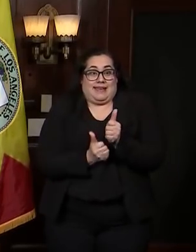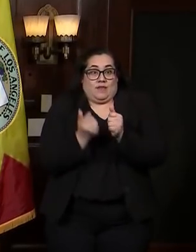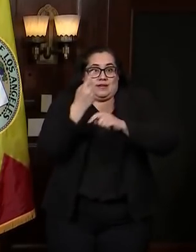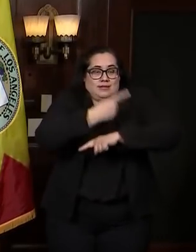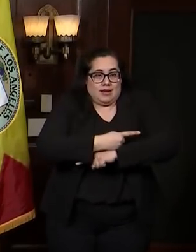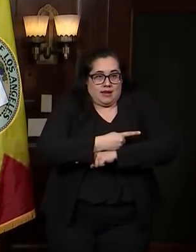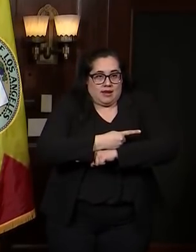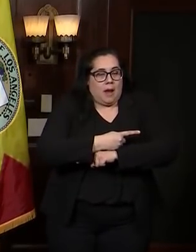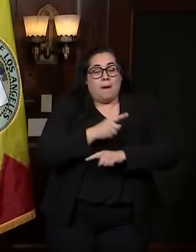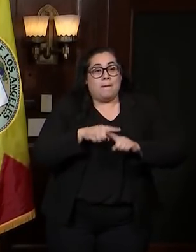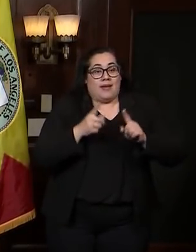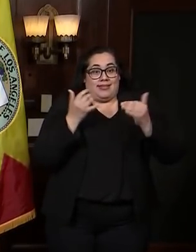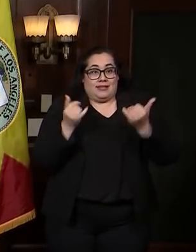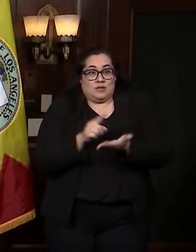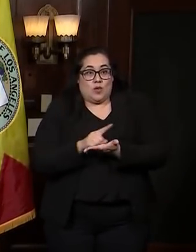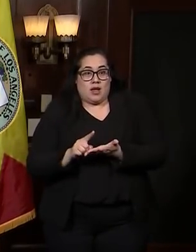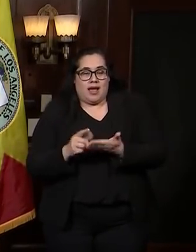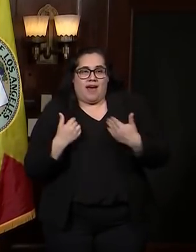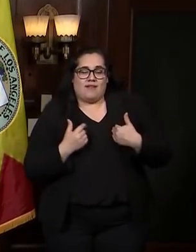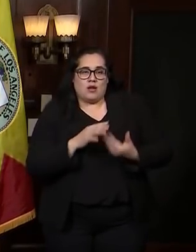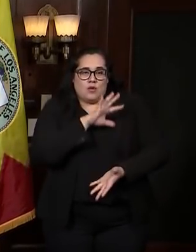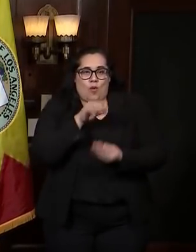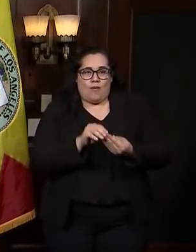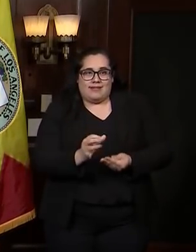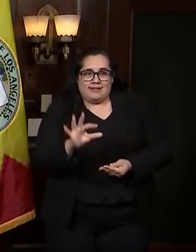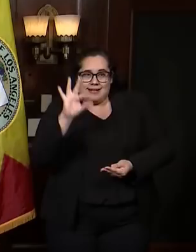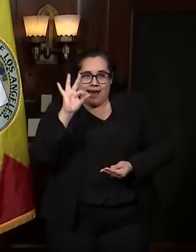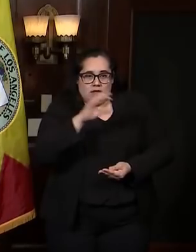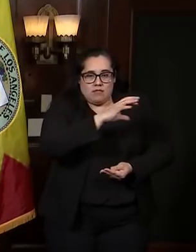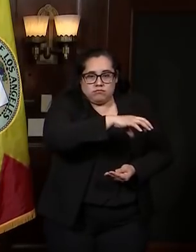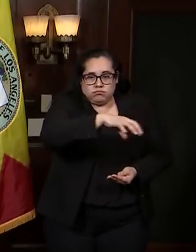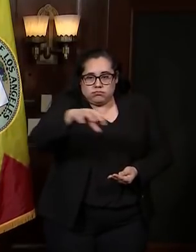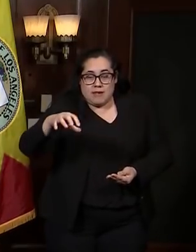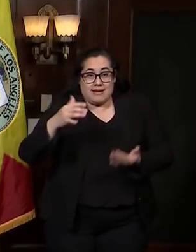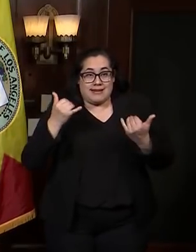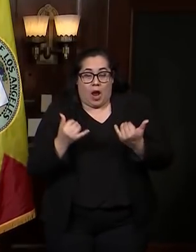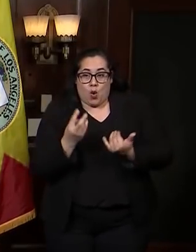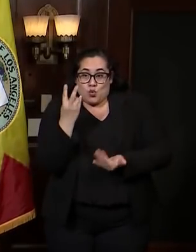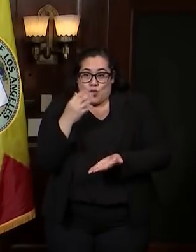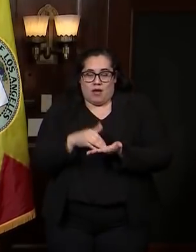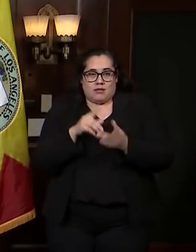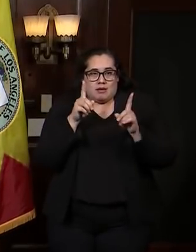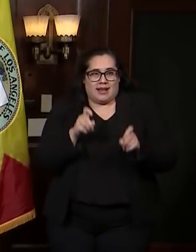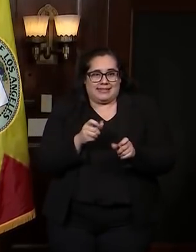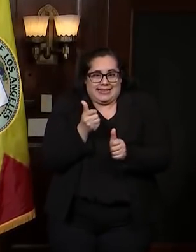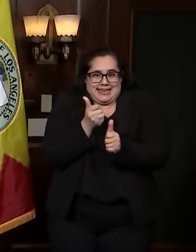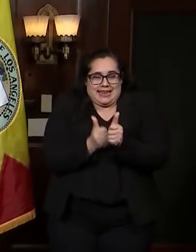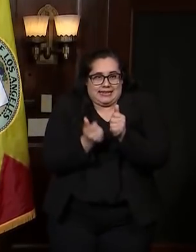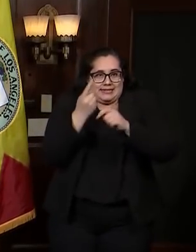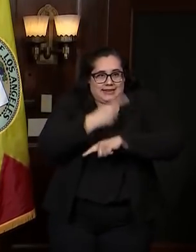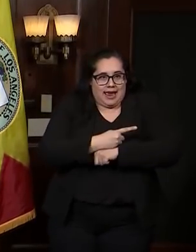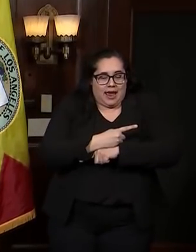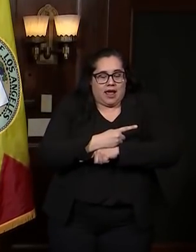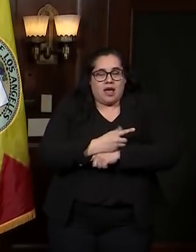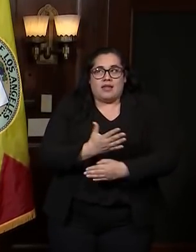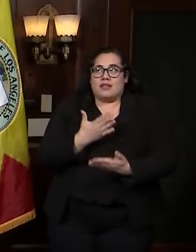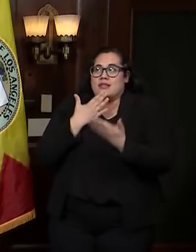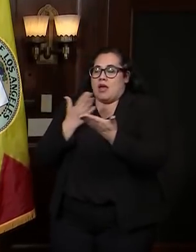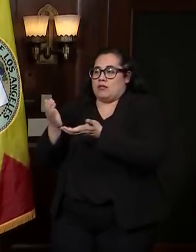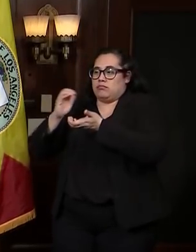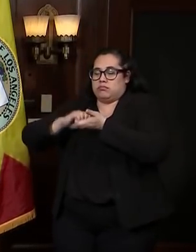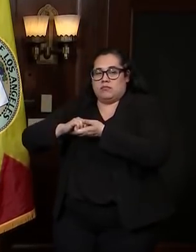tenemos 9 sitios y hacemos 2,000 pruebas al día, gracias a la colaboración del